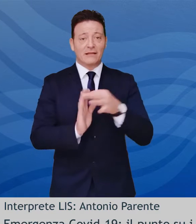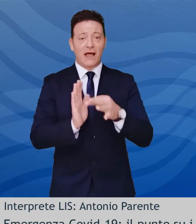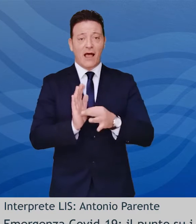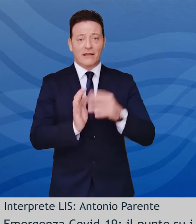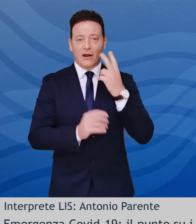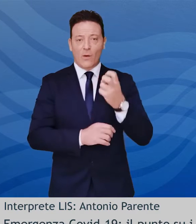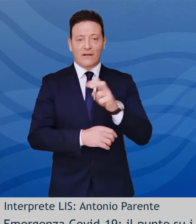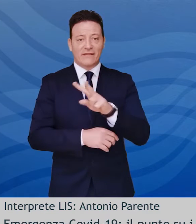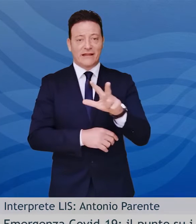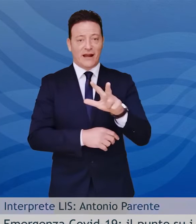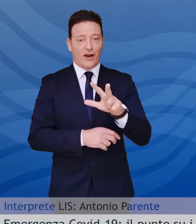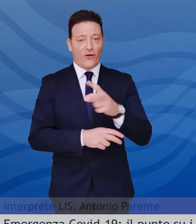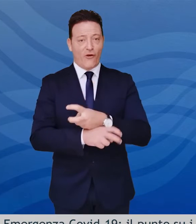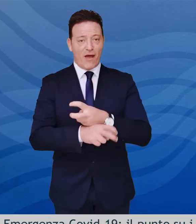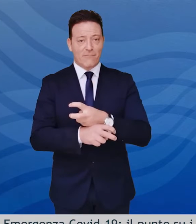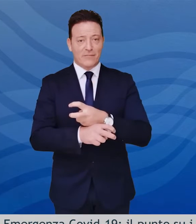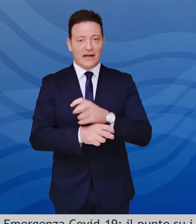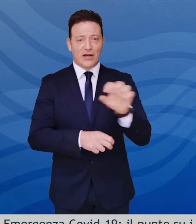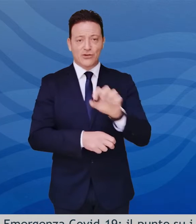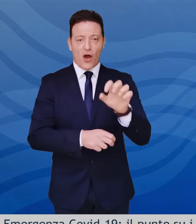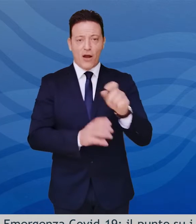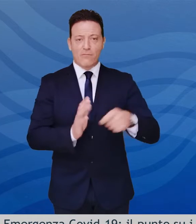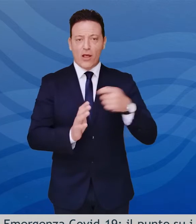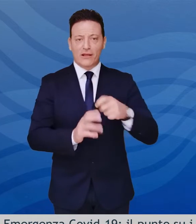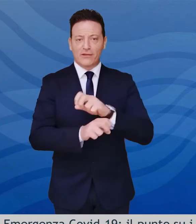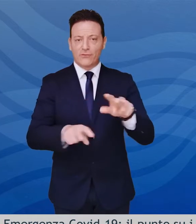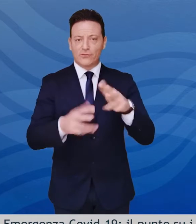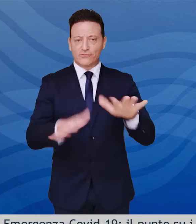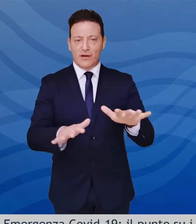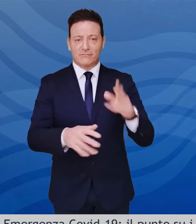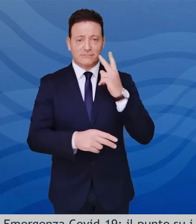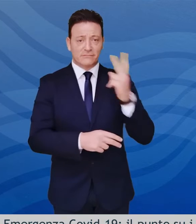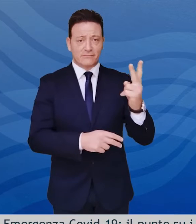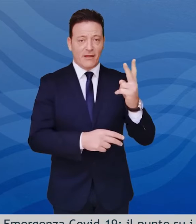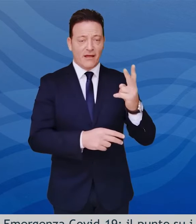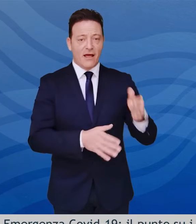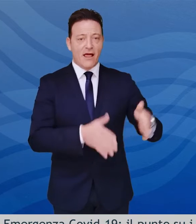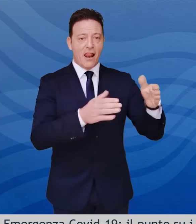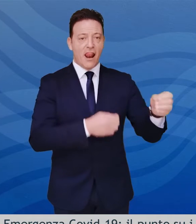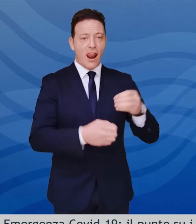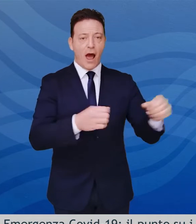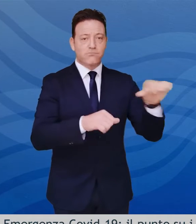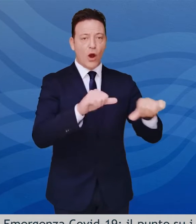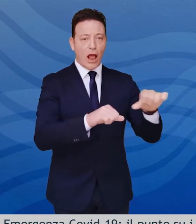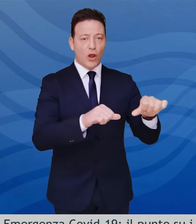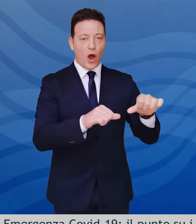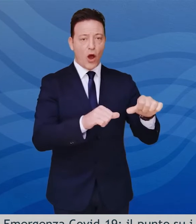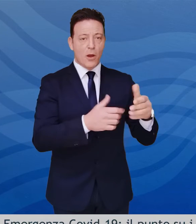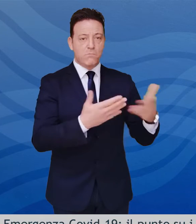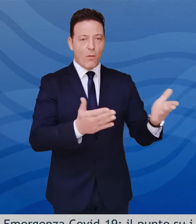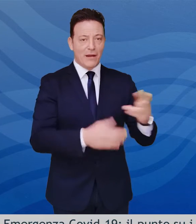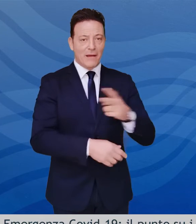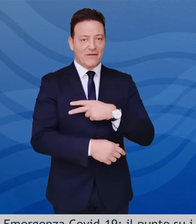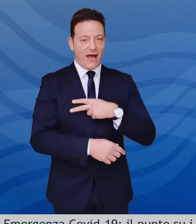23 novembre, già diffusi dal bollettino della Regione, indicano che dai laboratori presso strutture ospedaliere pubbliche